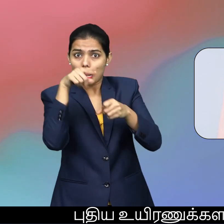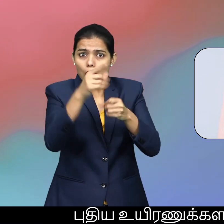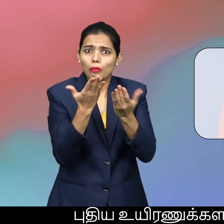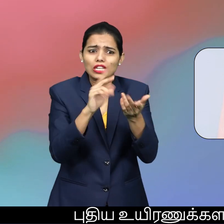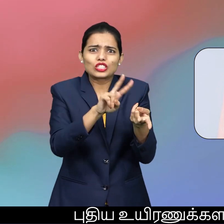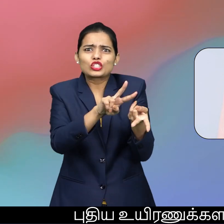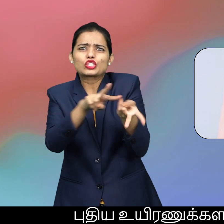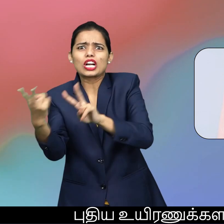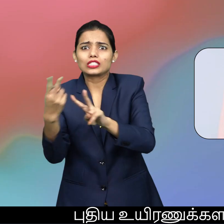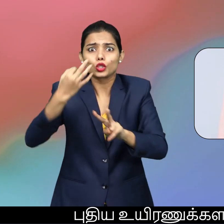மாற்றப்படுகின்றன.